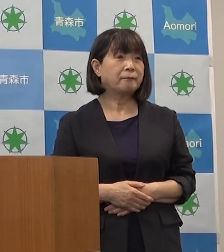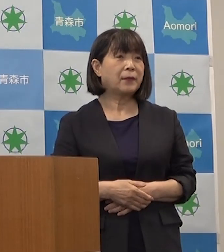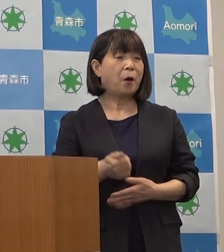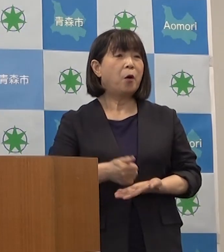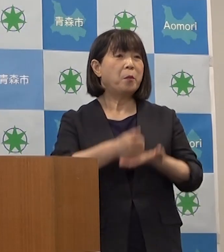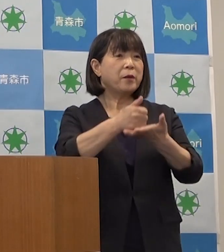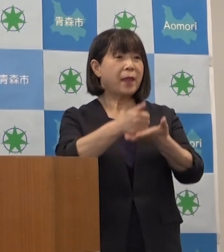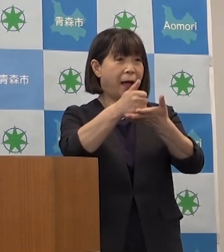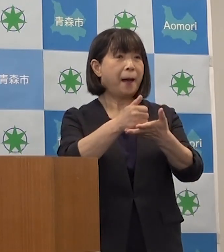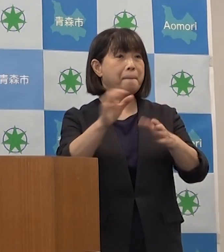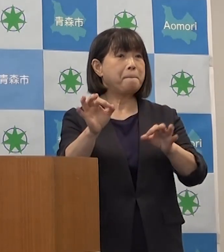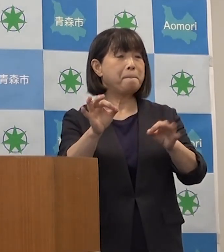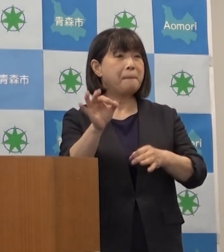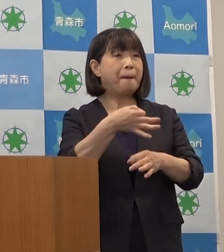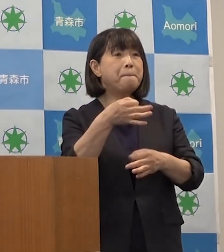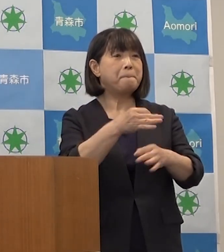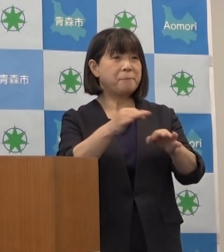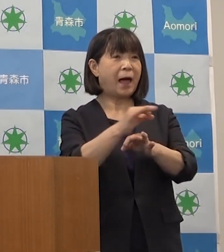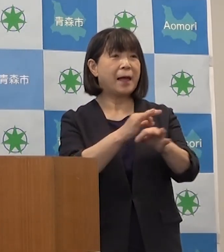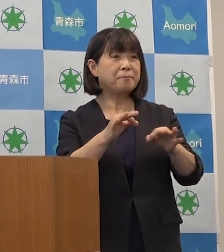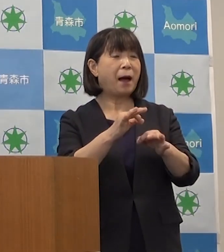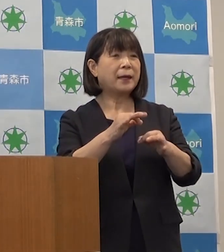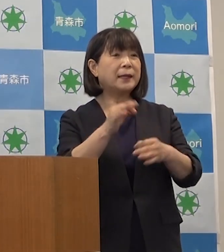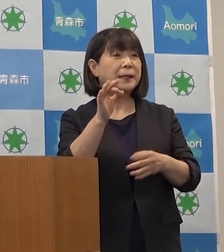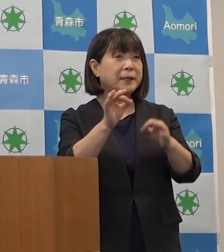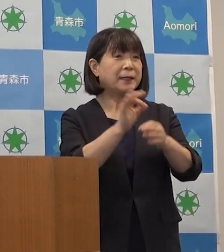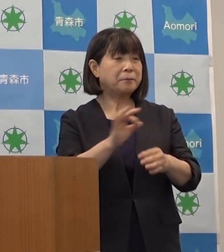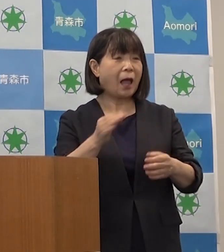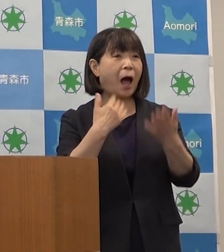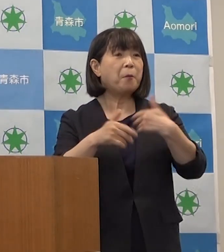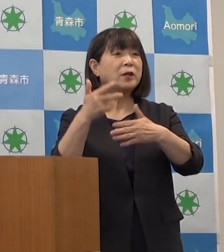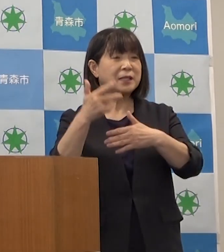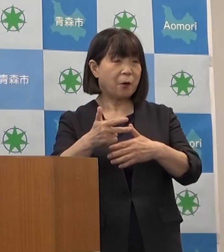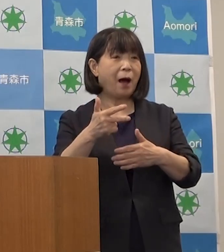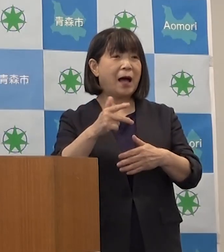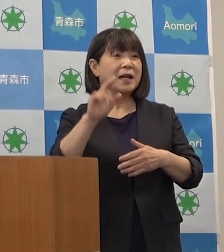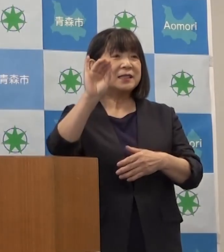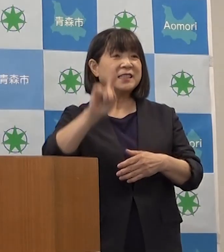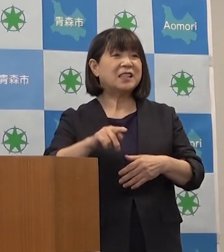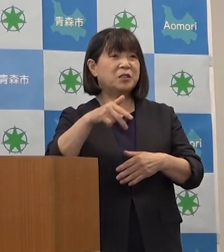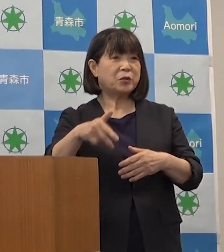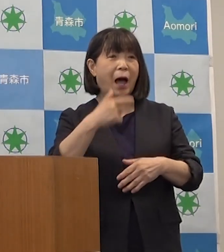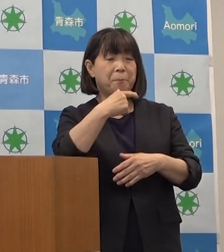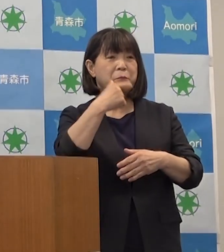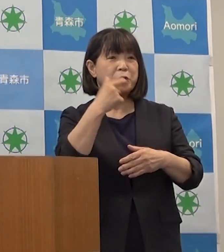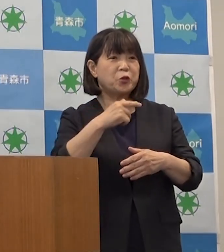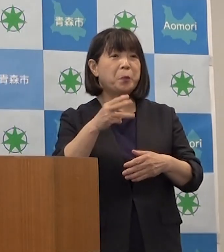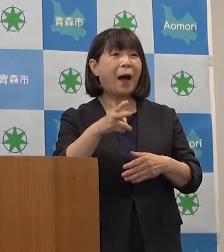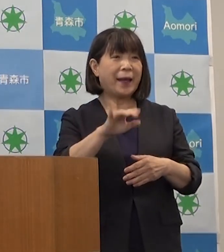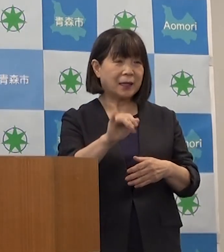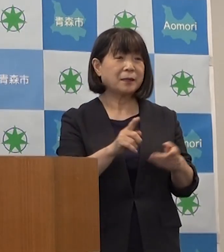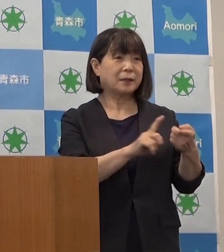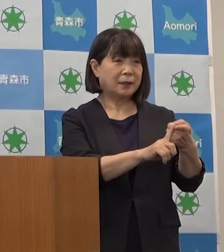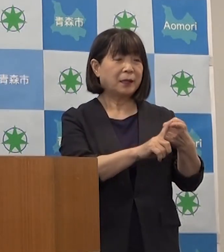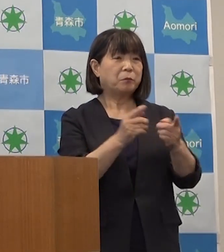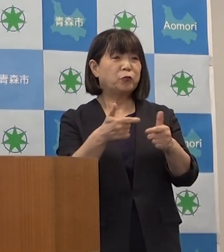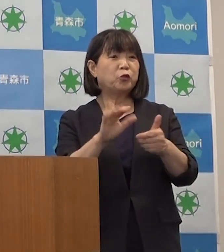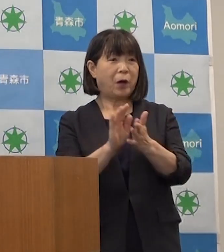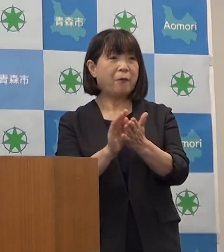主な販売品としては、青森市からはチーズアップルパイ、陸奥市からは大港海軍コロッ